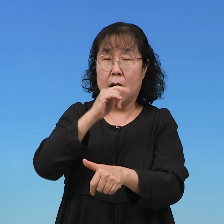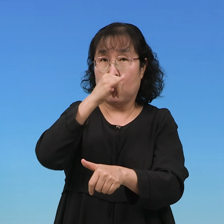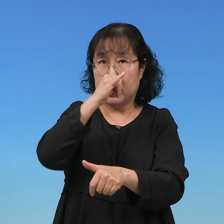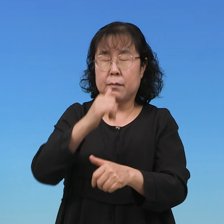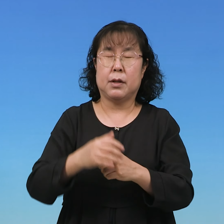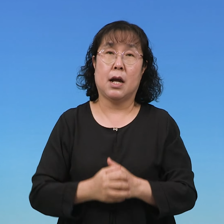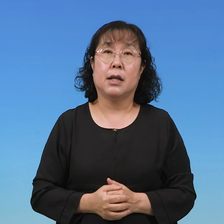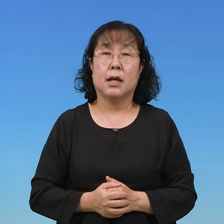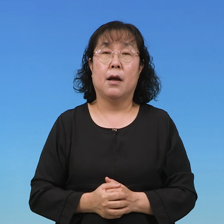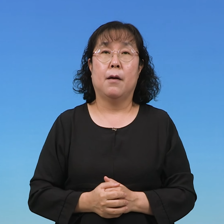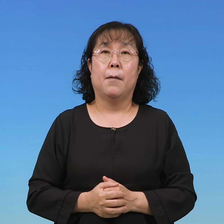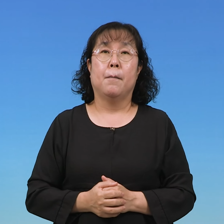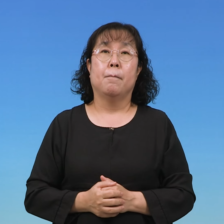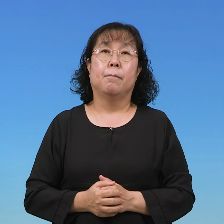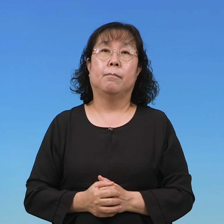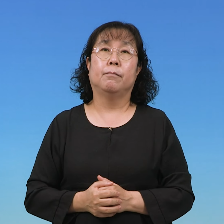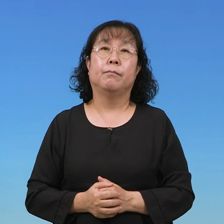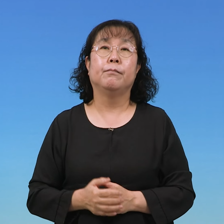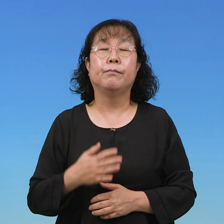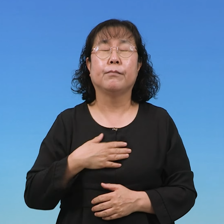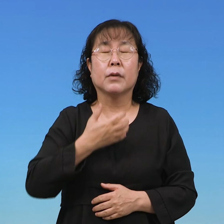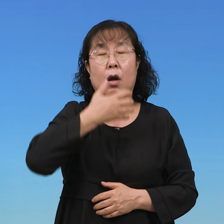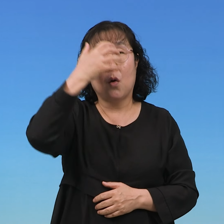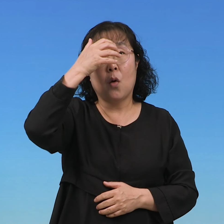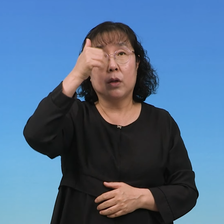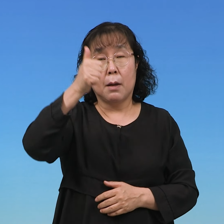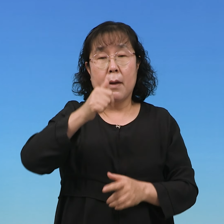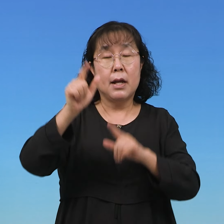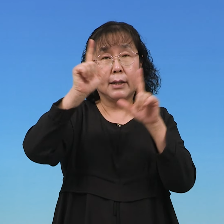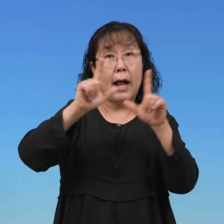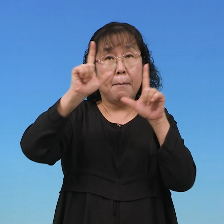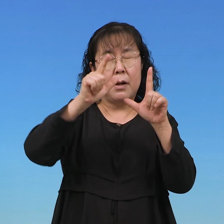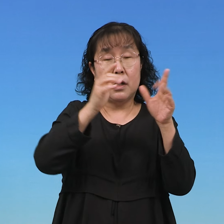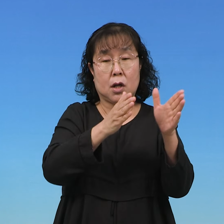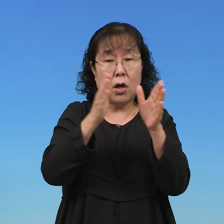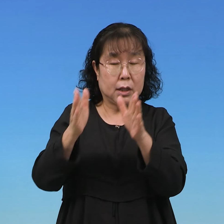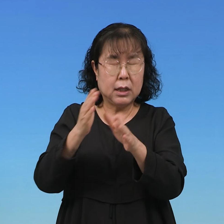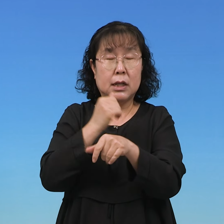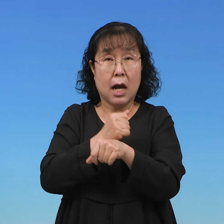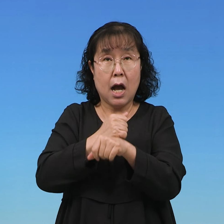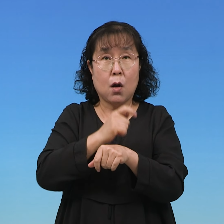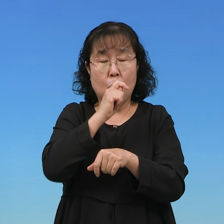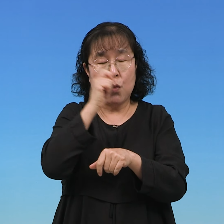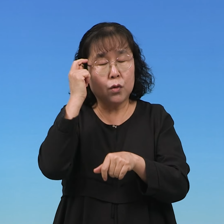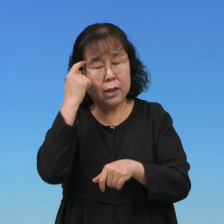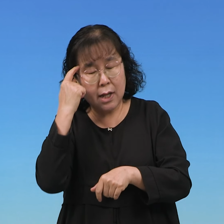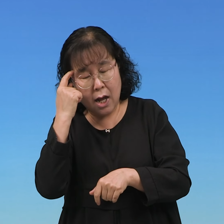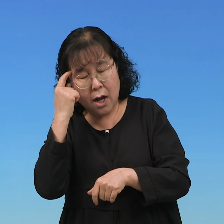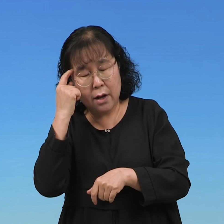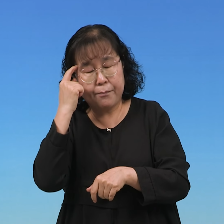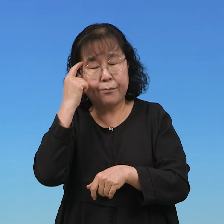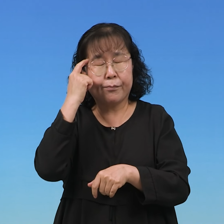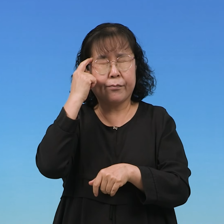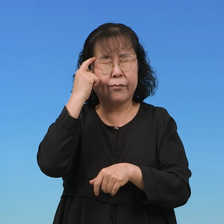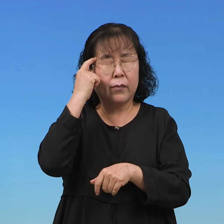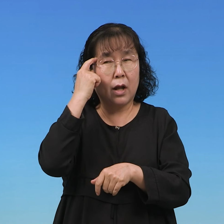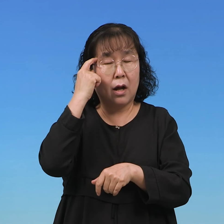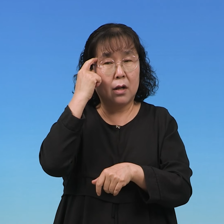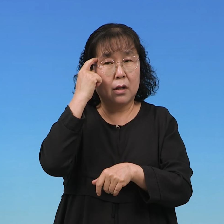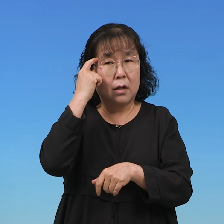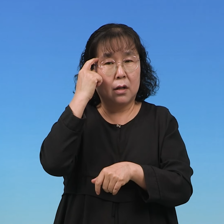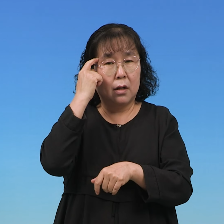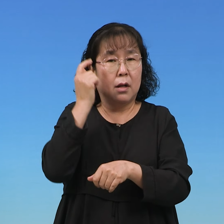제가 이번에 이 요셉의 삶을 한번 쭉 정리하고 묵상하면서 진짜 제가 추구하는 건 바로